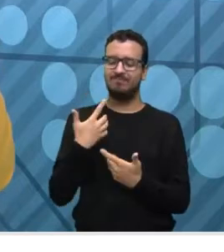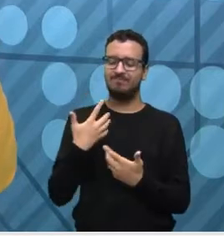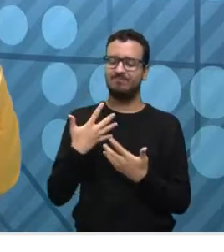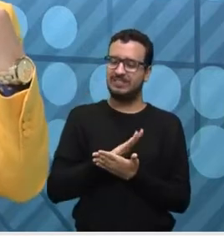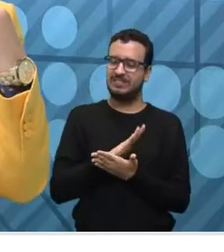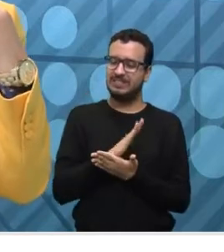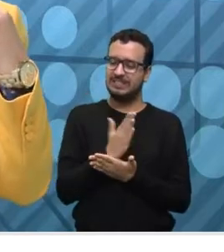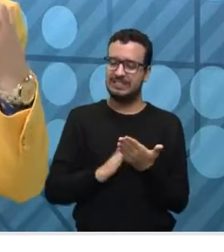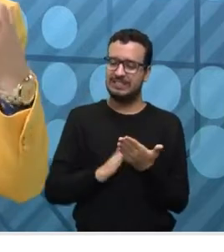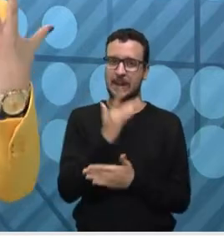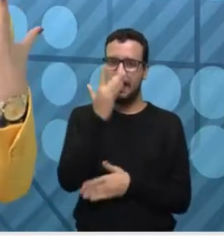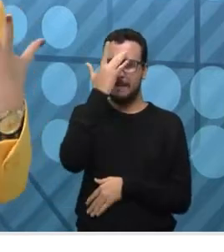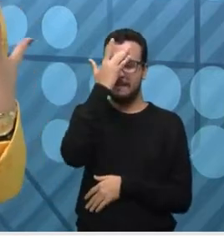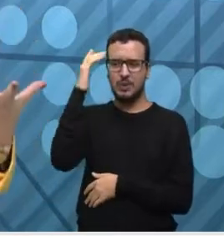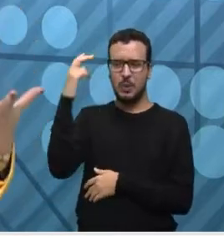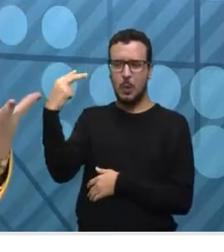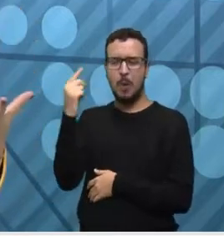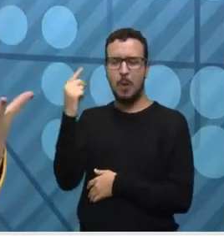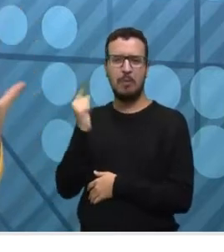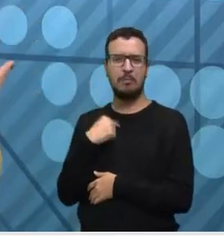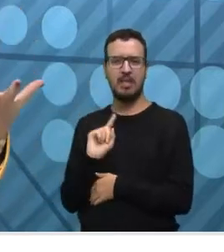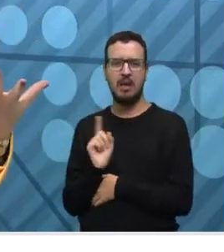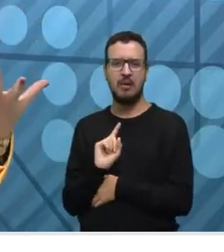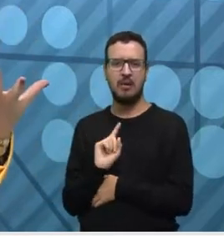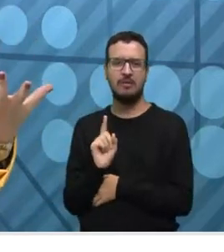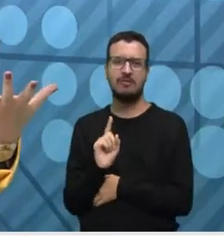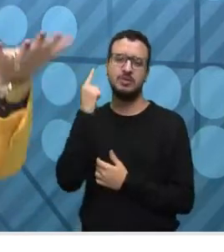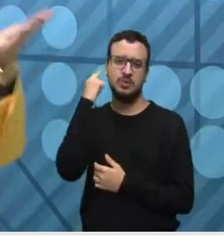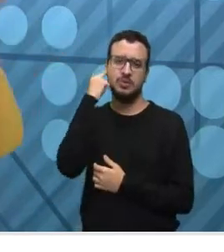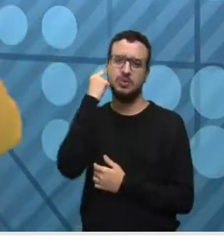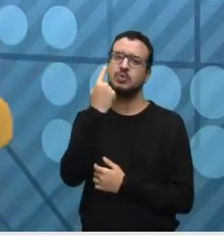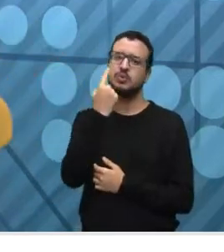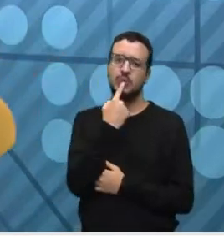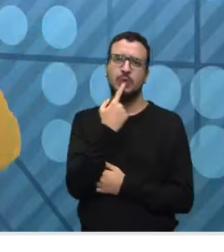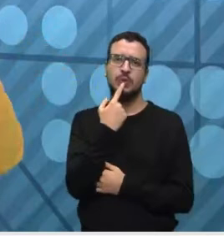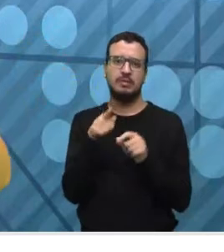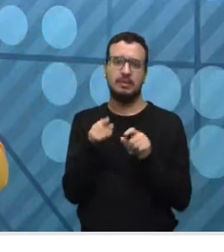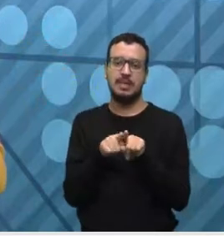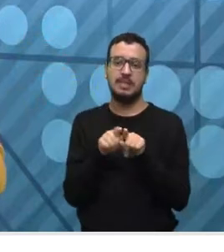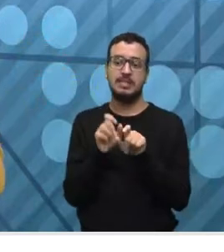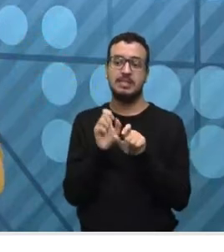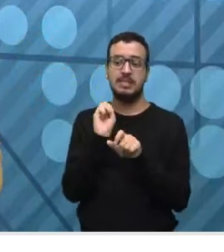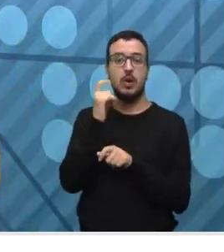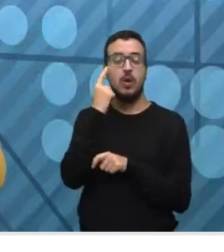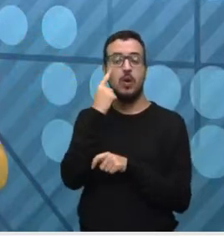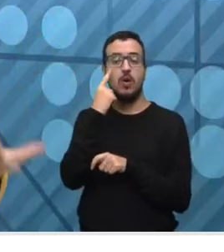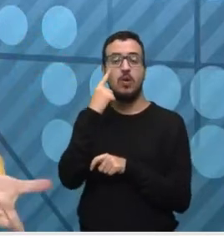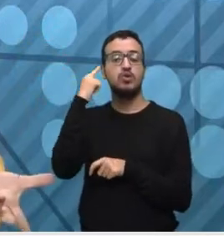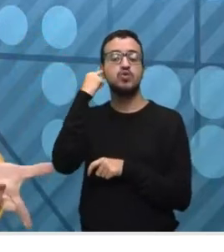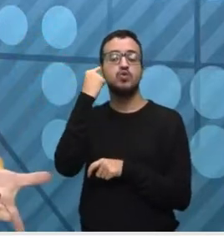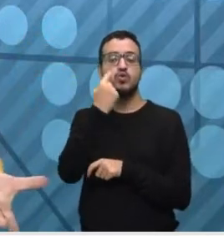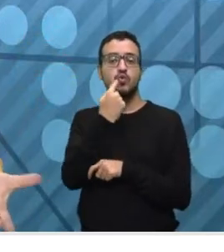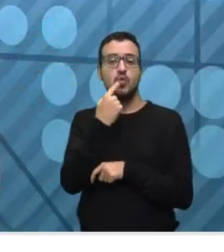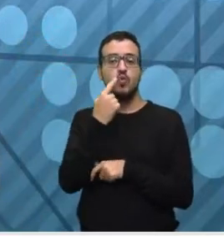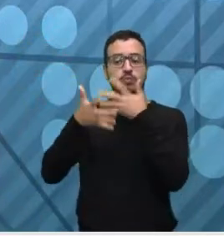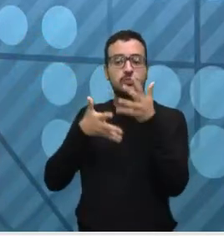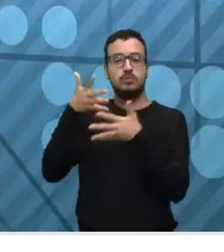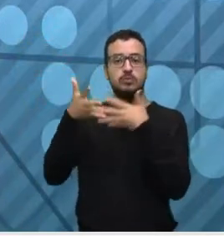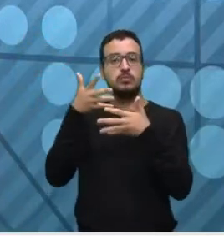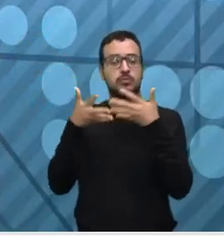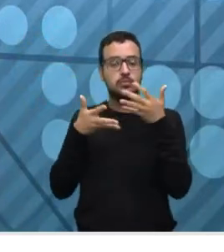mim, porque isso significa atenção. E os surdos também. Se ele está sinalizando, você deve olhar. E como retroalimentar, professora?